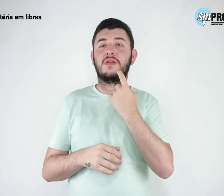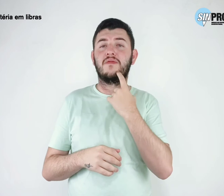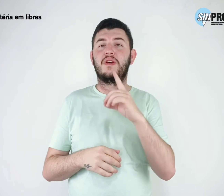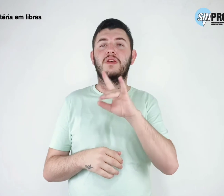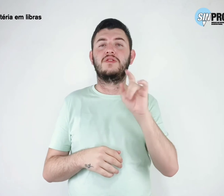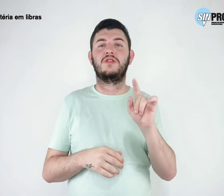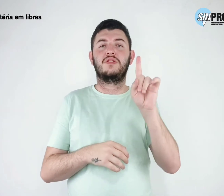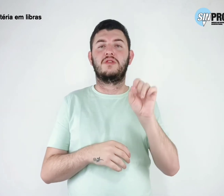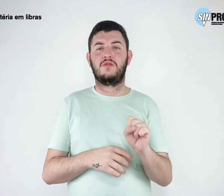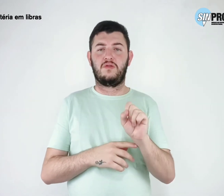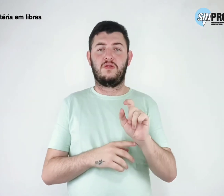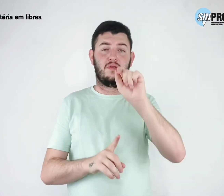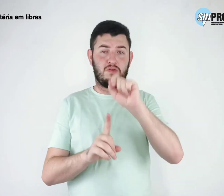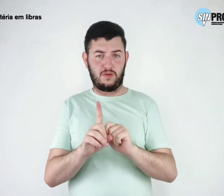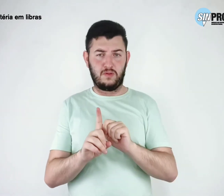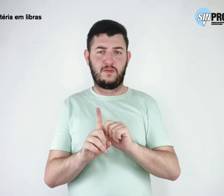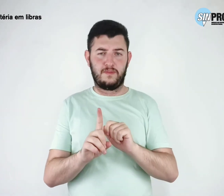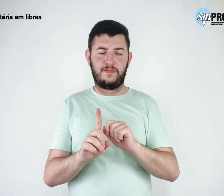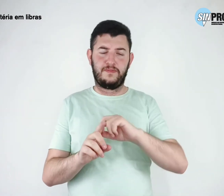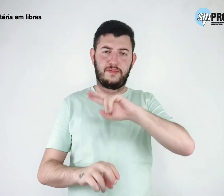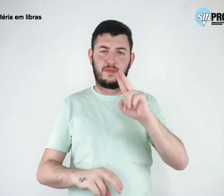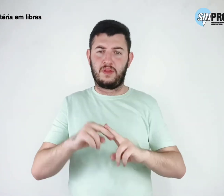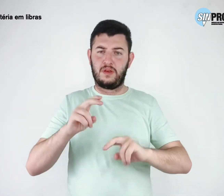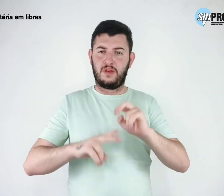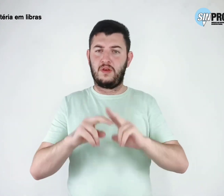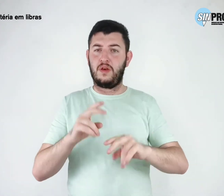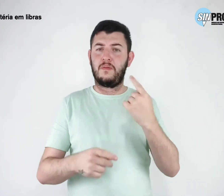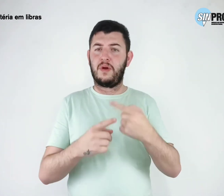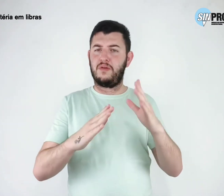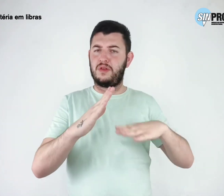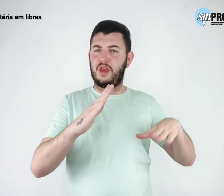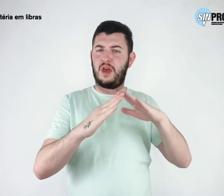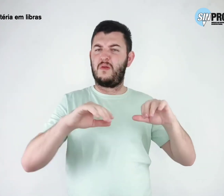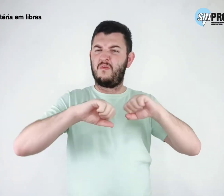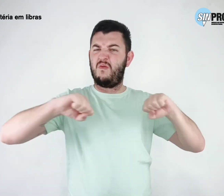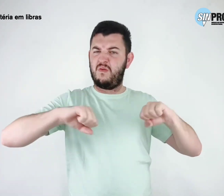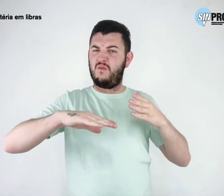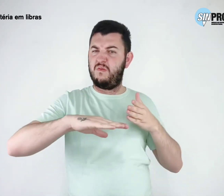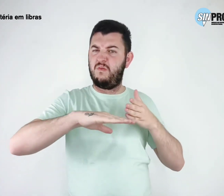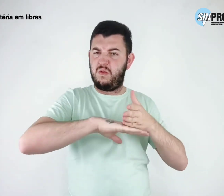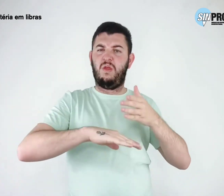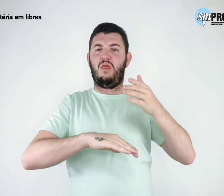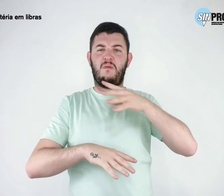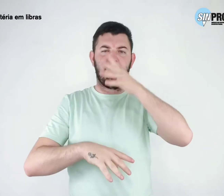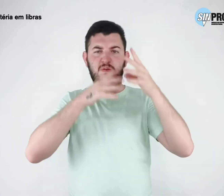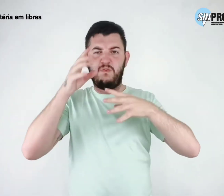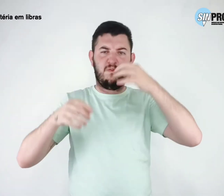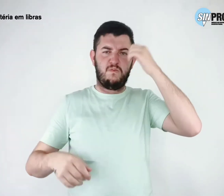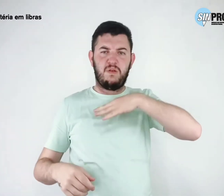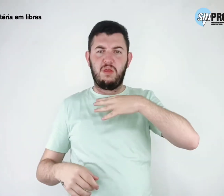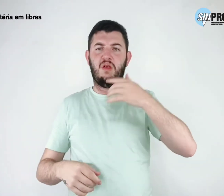ele dirige ser novamente alvo de buscas de forma abusiva e